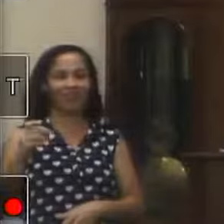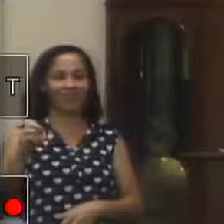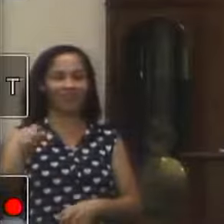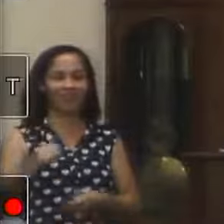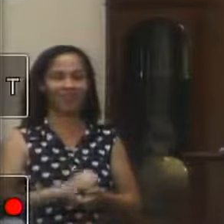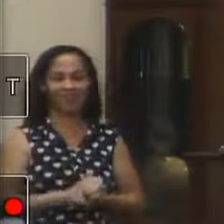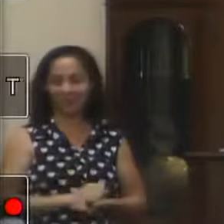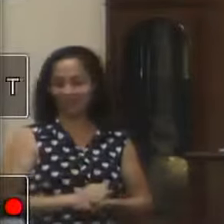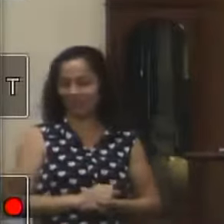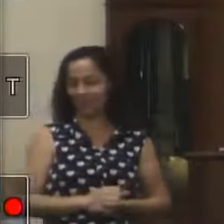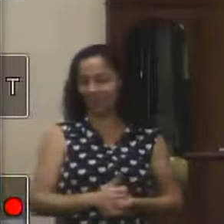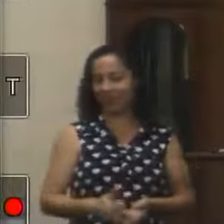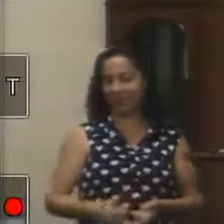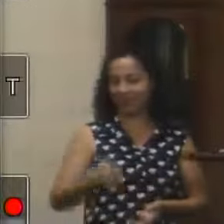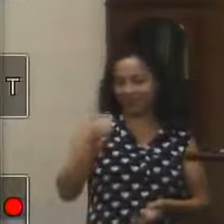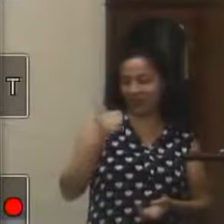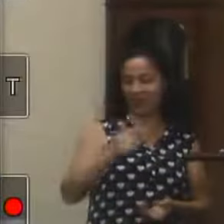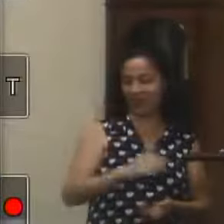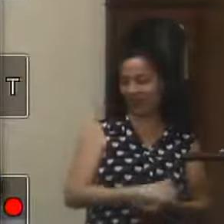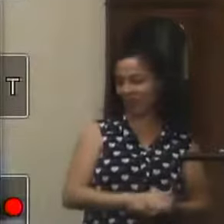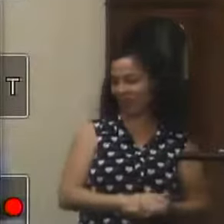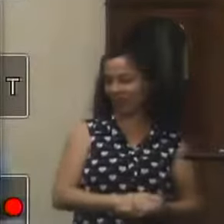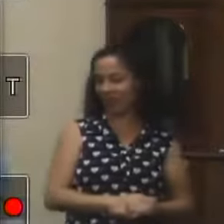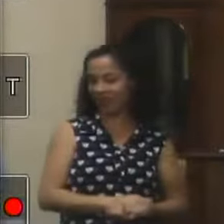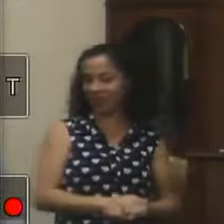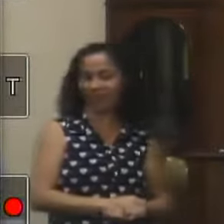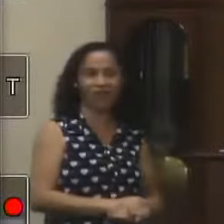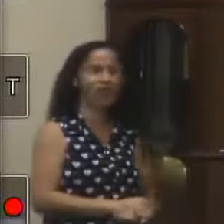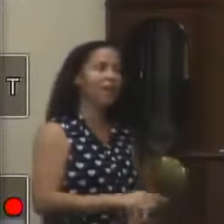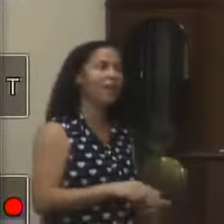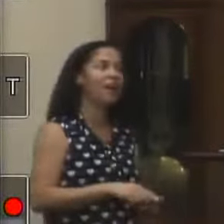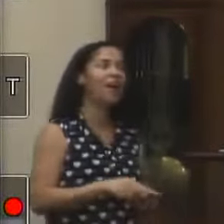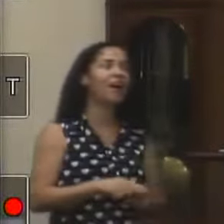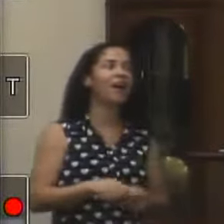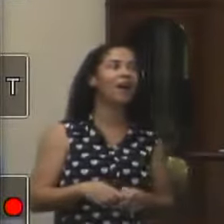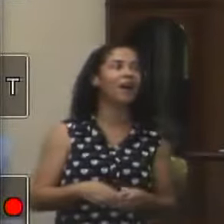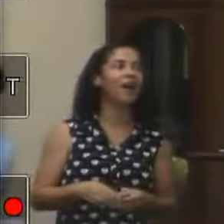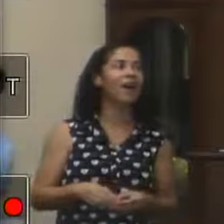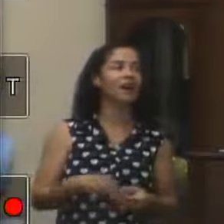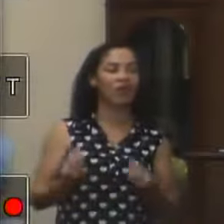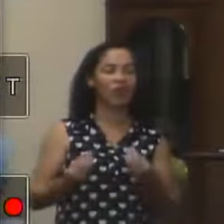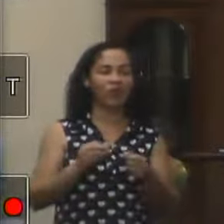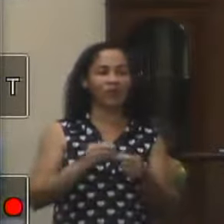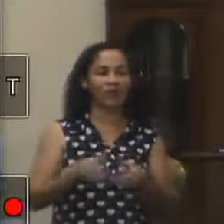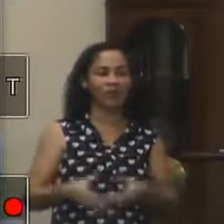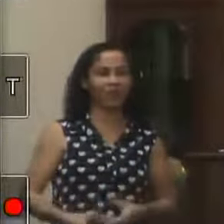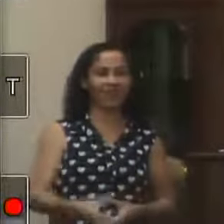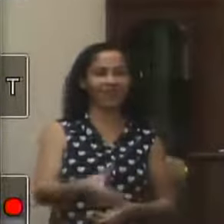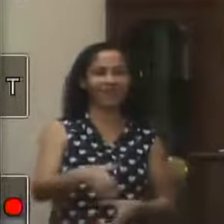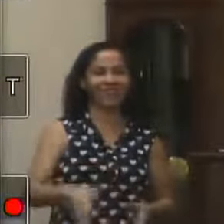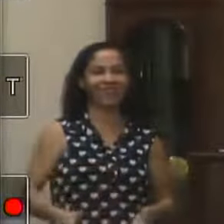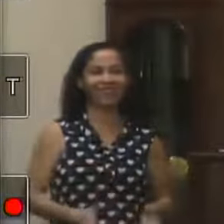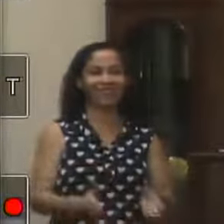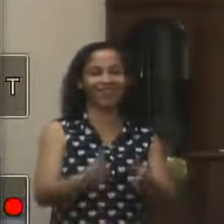Melhorar os passeios da parte alta do Dudu Lopes, as canaletas lá, melhorar. Então, aí o bairro ia ficar mais limpo.